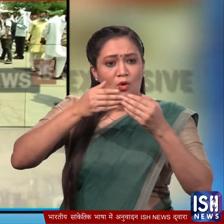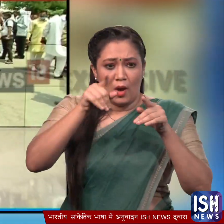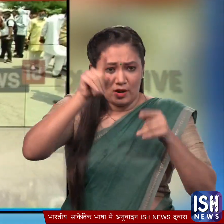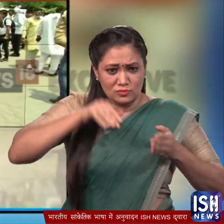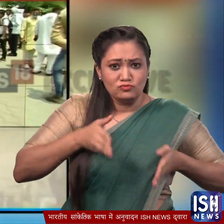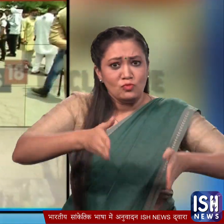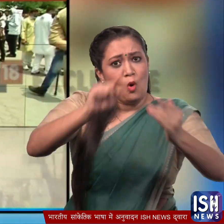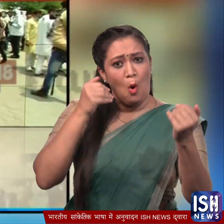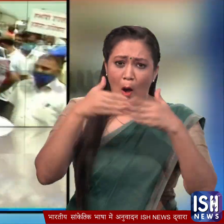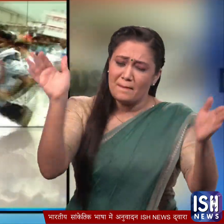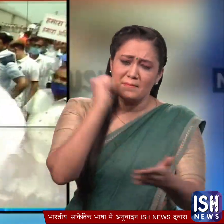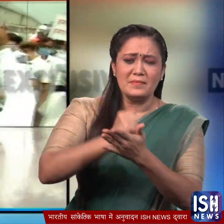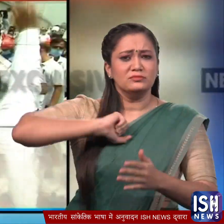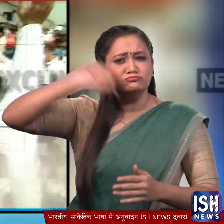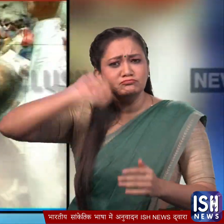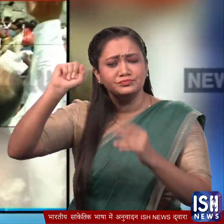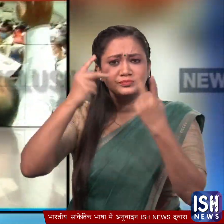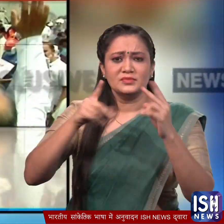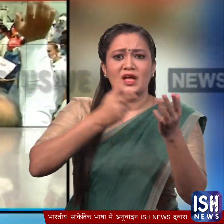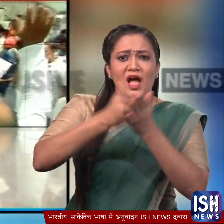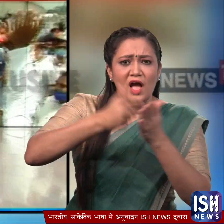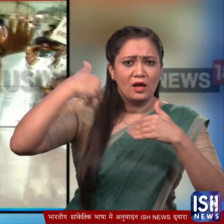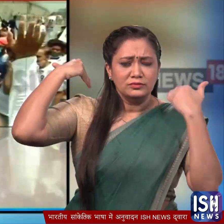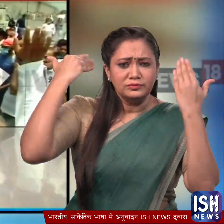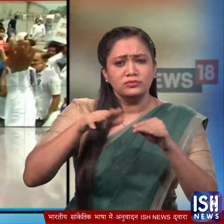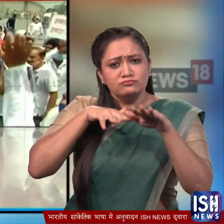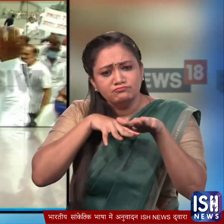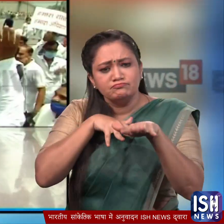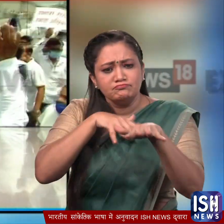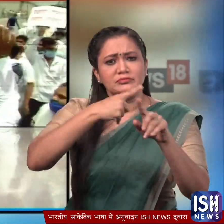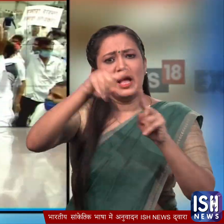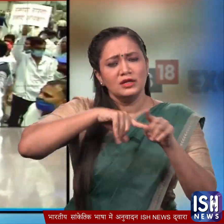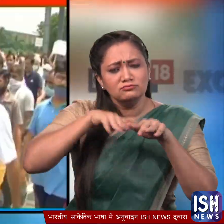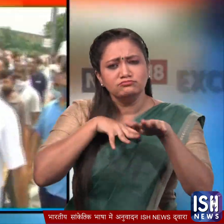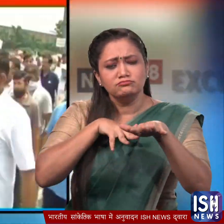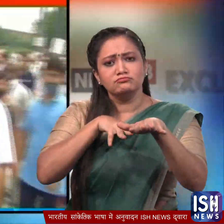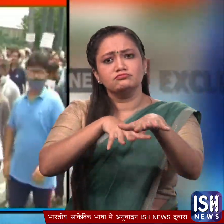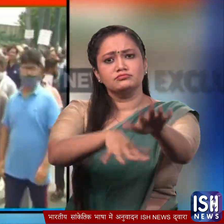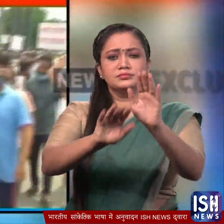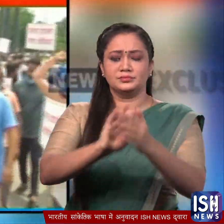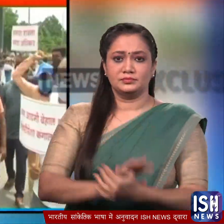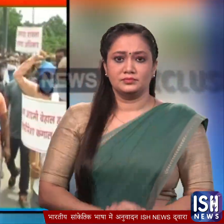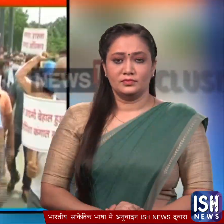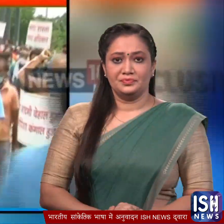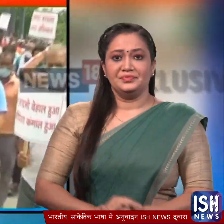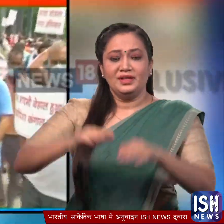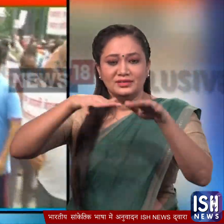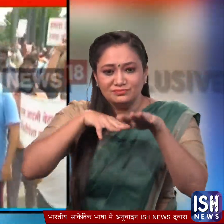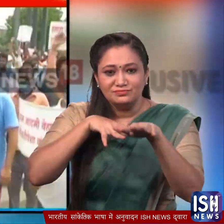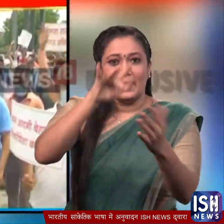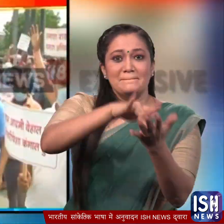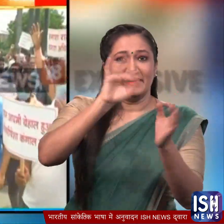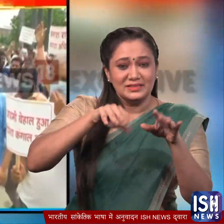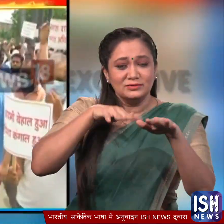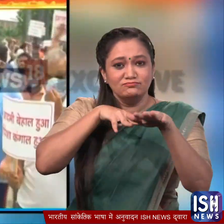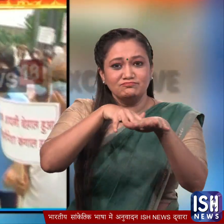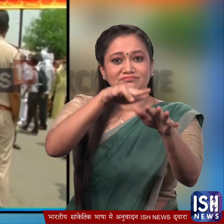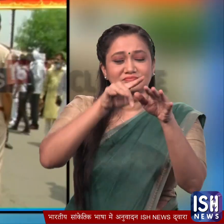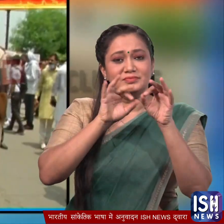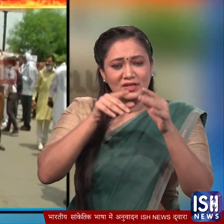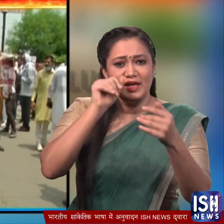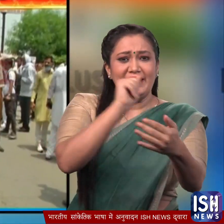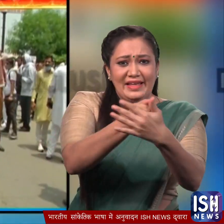करने लगे। इन लोगों ने आंदोलन करने वाले किसानों के खिलाफ पैदल मार्च निकाला, लेकिन जैसे ही वो आंदोलन वाली जगह के नजदीक